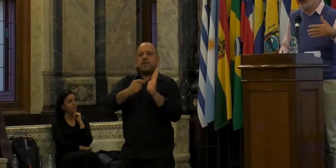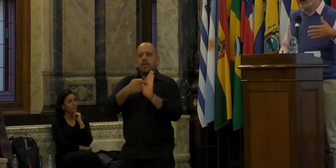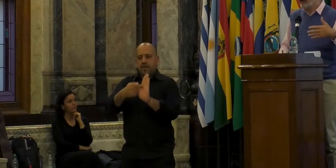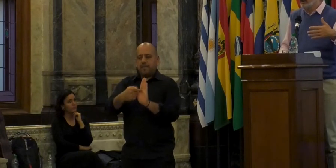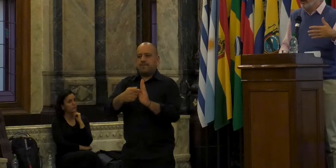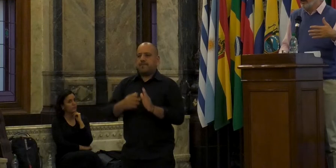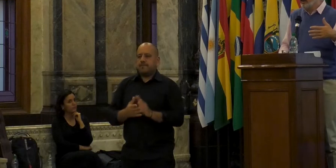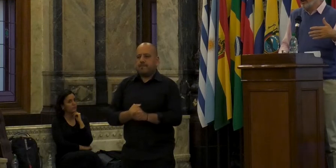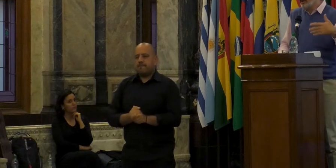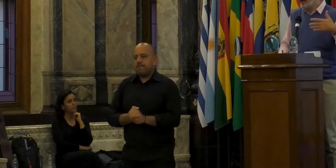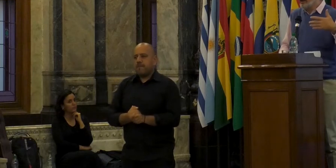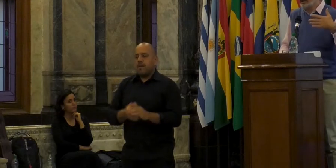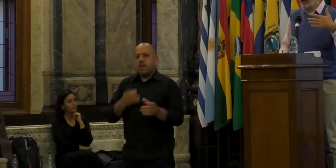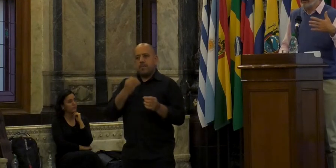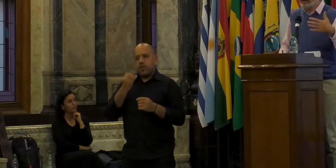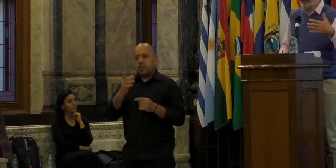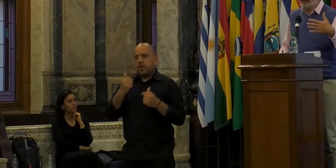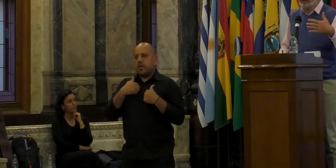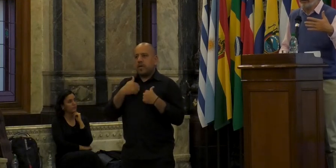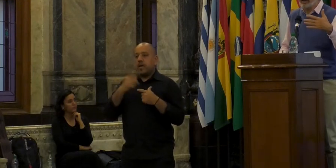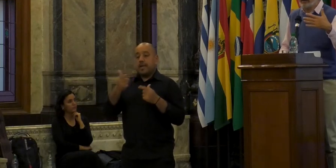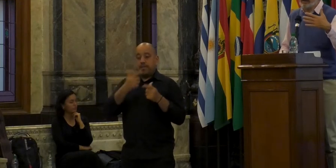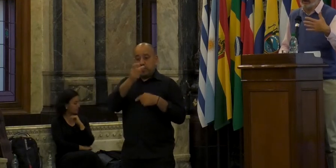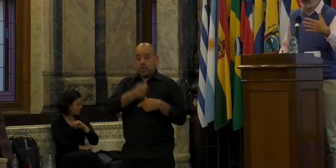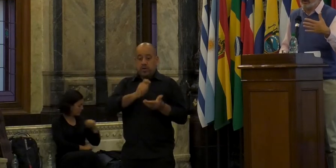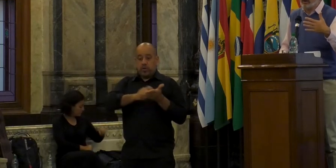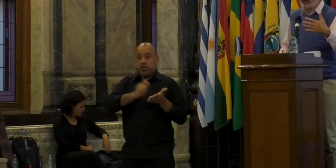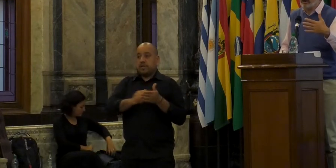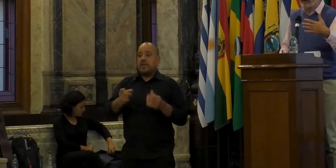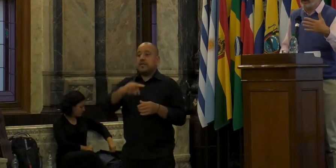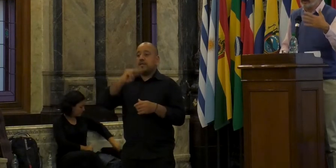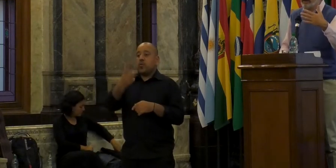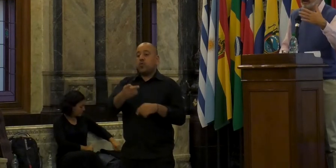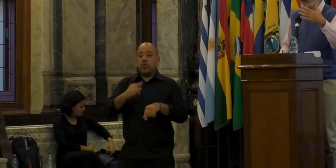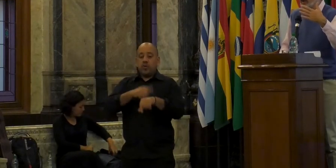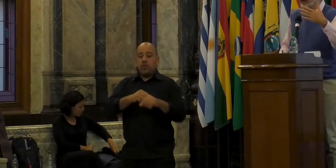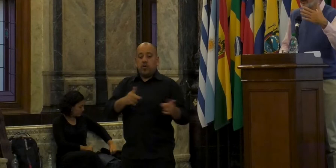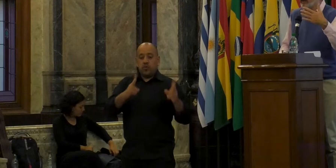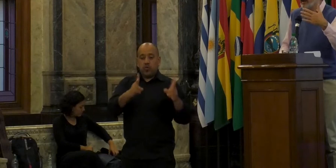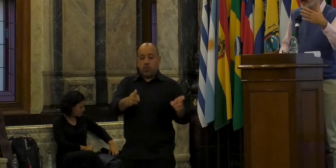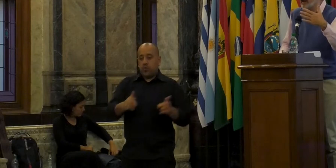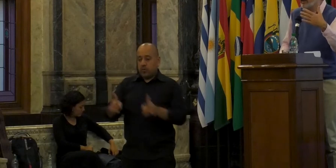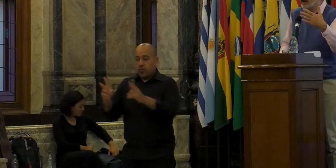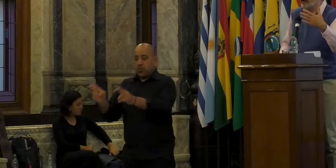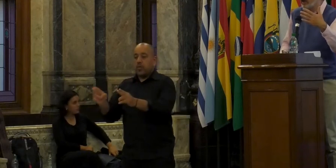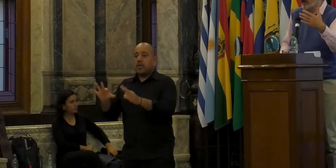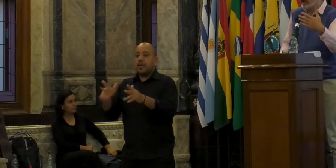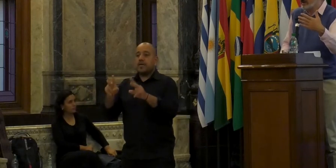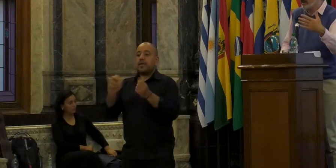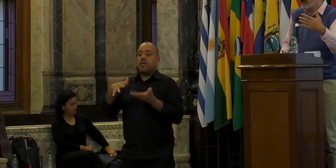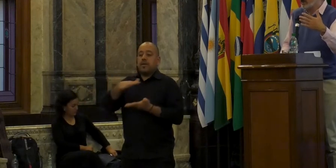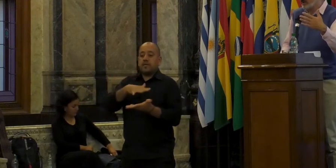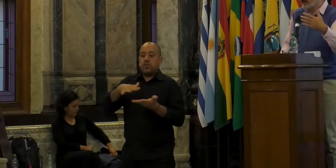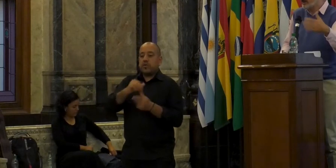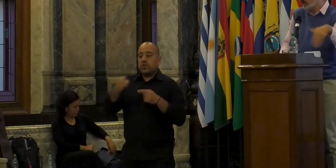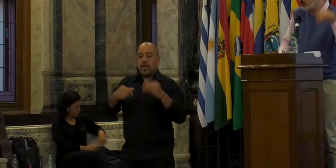¿no? Porque The Second Shift lo que significa es el segundo turno. Entendéis que era una etnografía en realidad sobre la situación